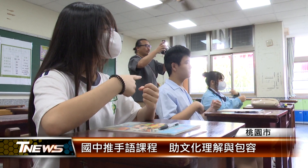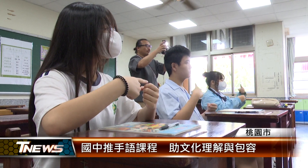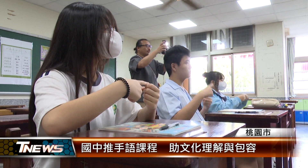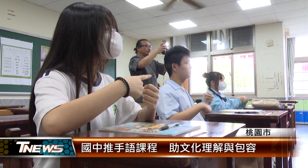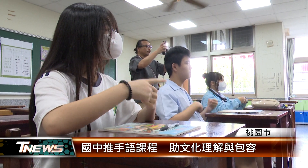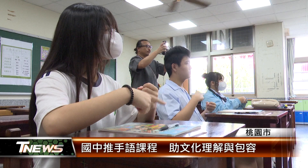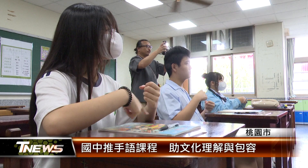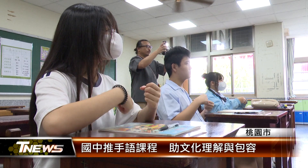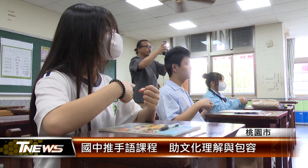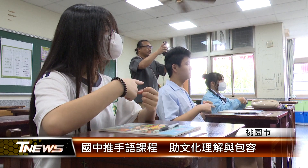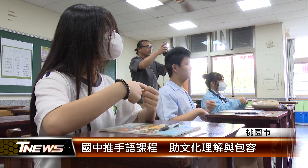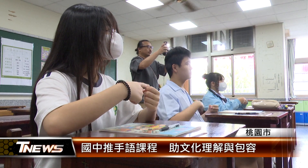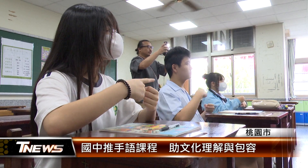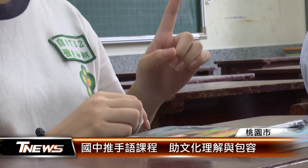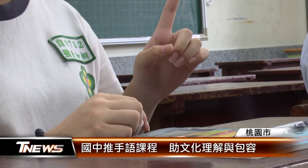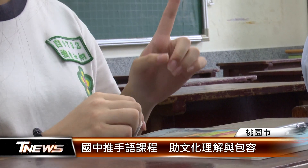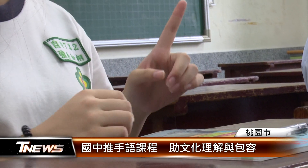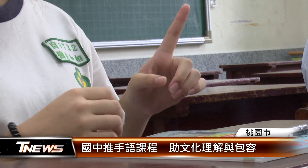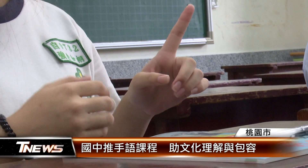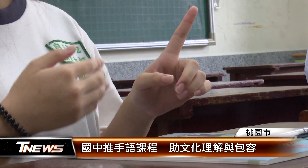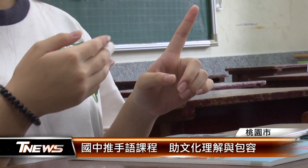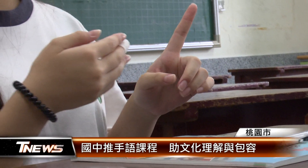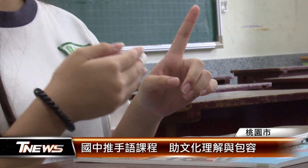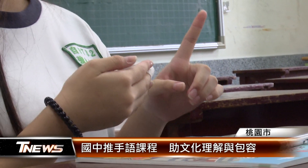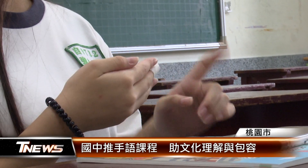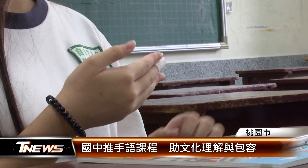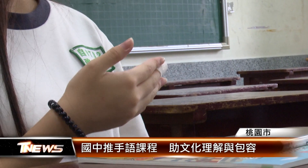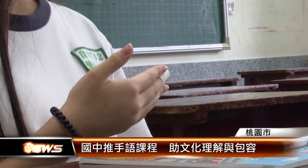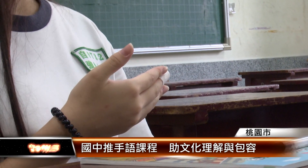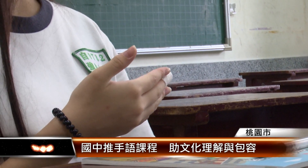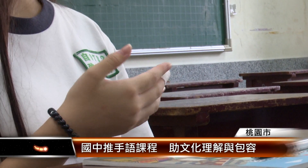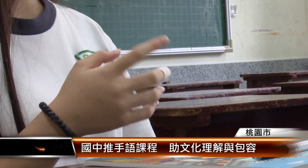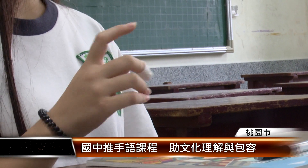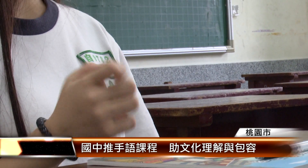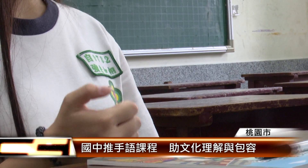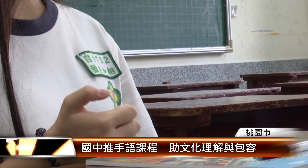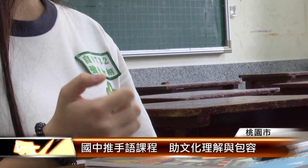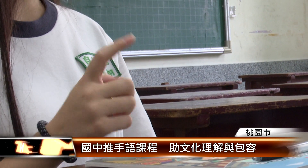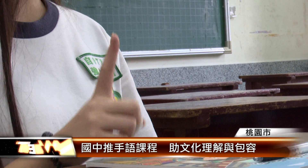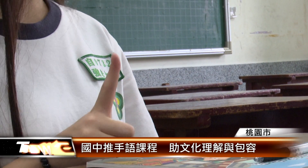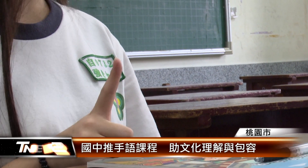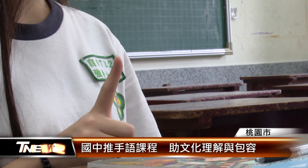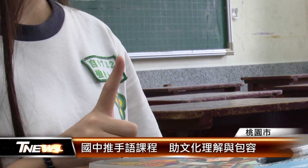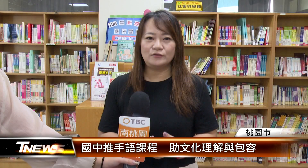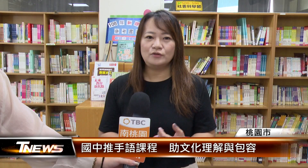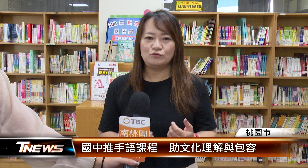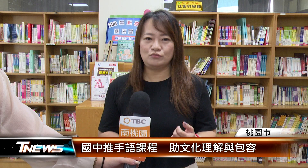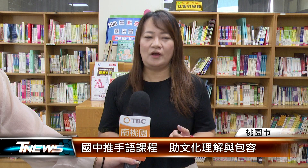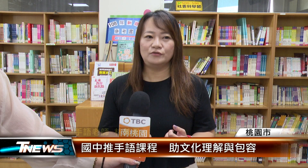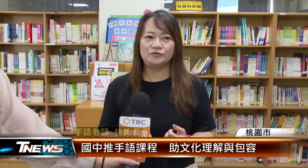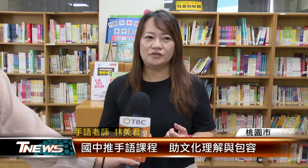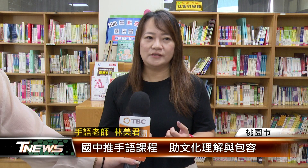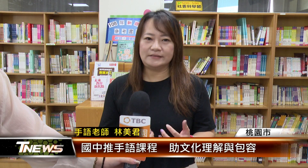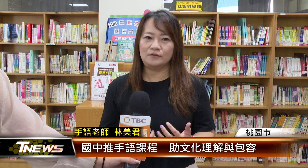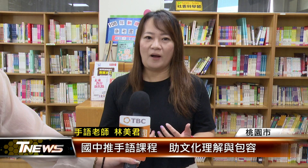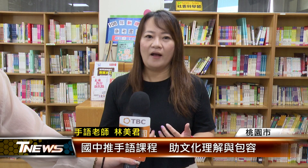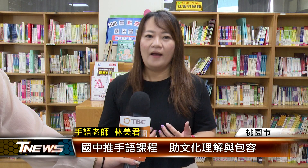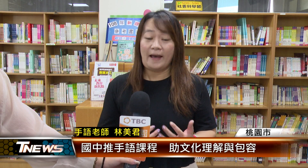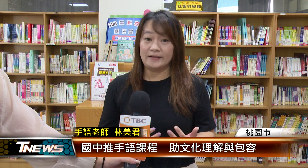姿势与表情组成，以图像式的表达为主。 台湾手语这门课啊，最主要就是希望孩子